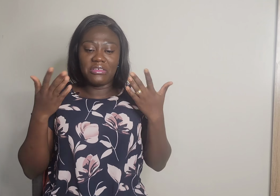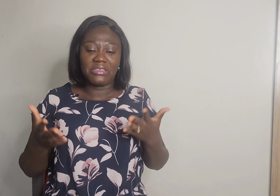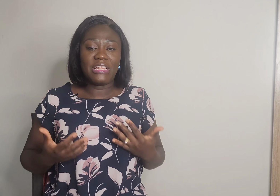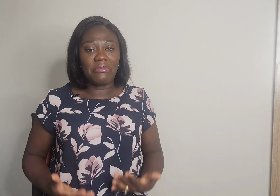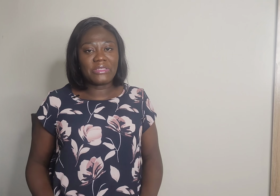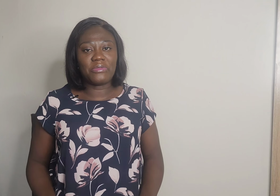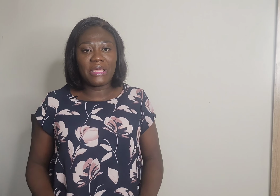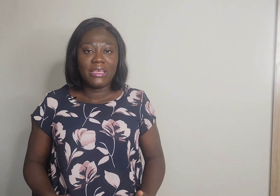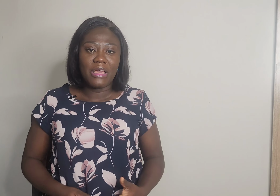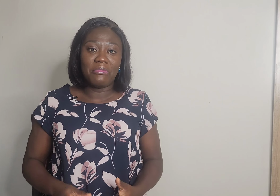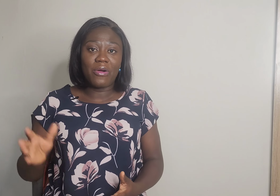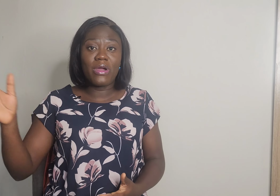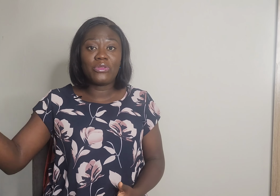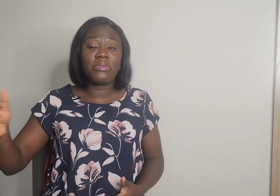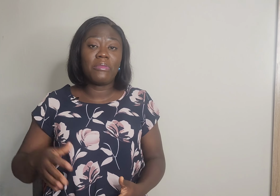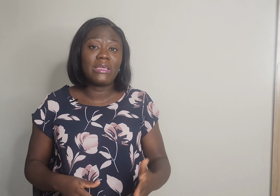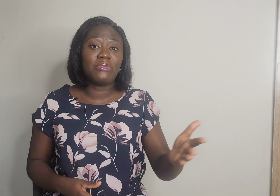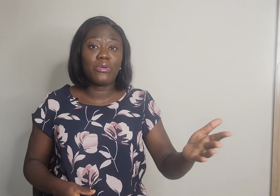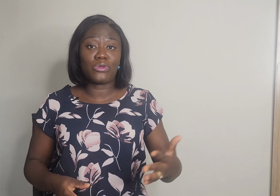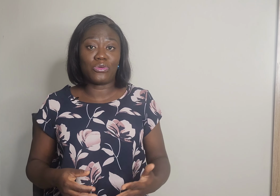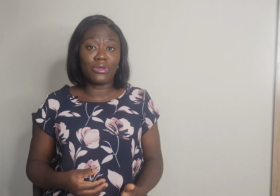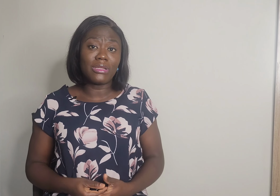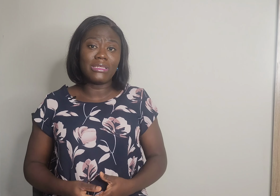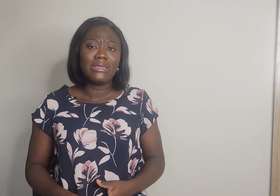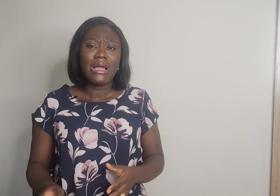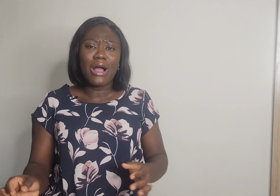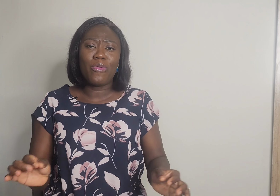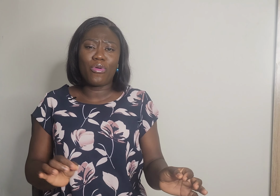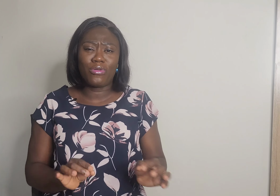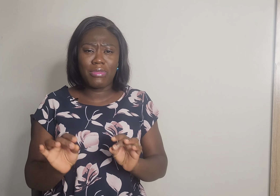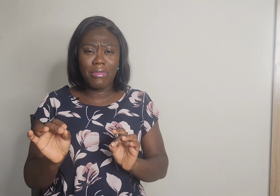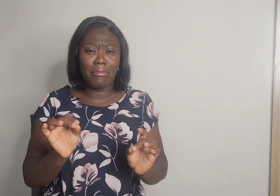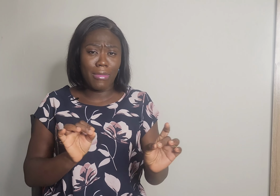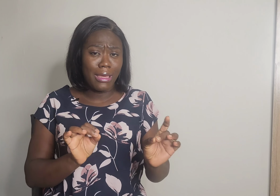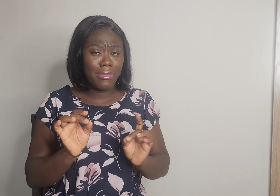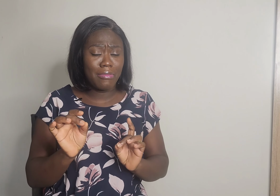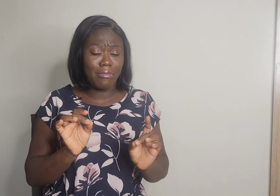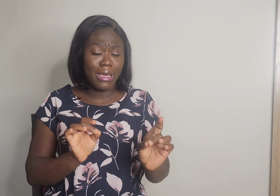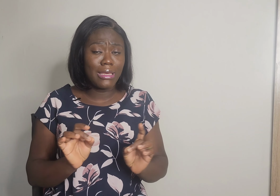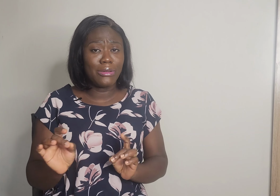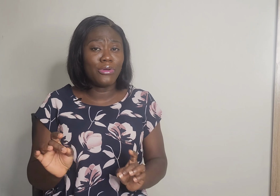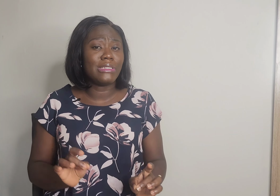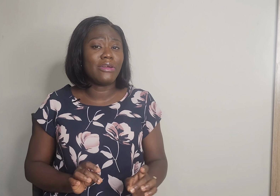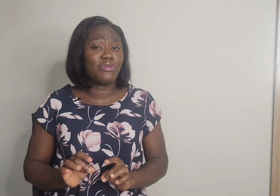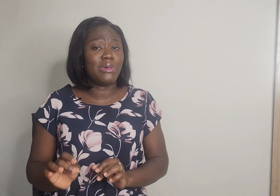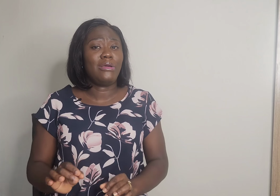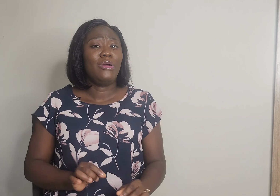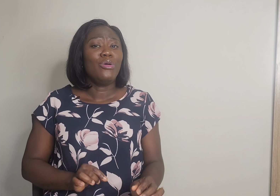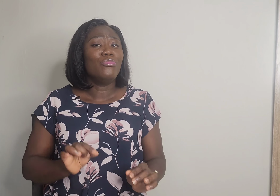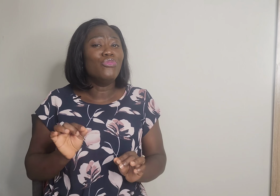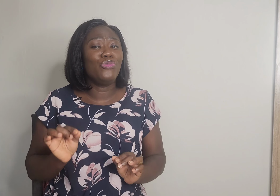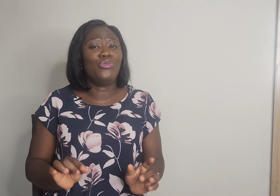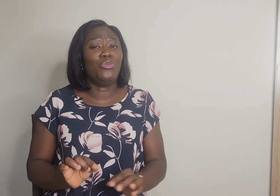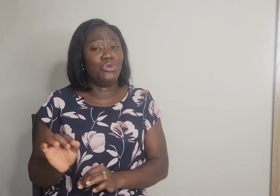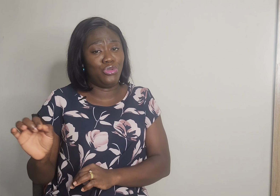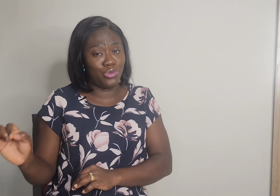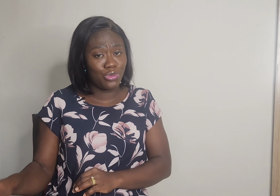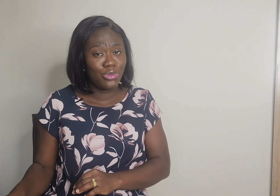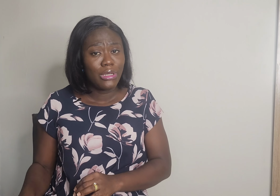kí la máa sọ báyìí, ẹ máa wá ẹni tó máa bá yín bá wọn sọ̀rọ̀ kiri. Àwọn nǹkan pẹ́pẹ́pẹ́ yẹn náà ni a fi máa múnú wọn dùn.